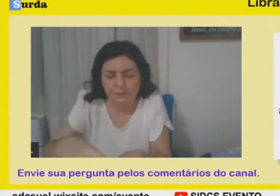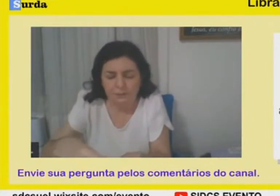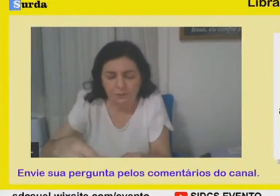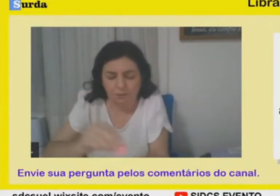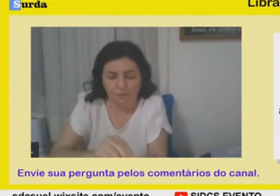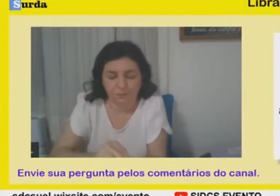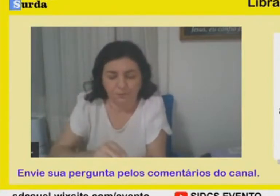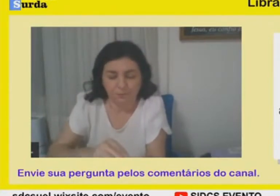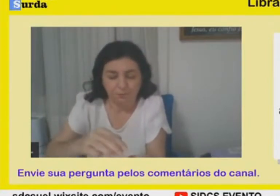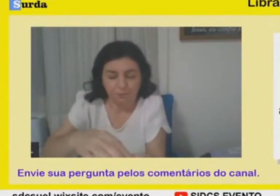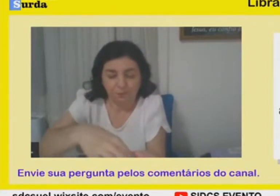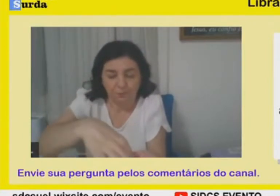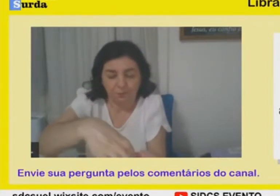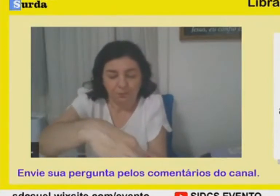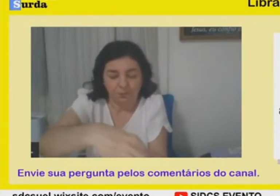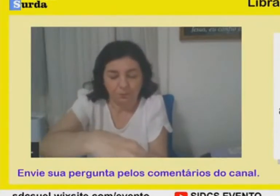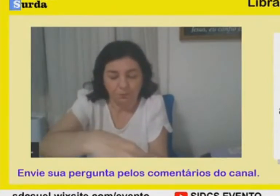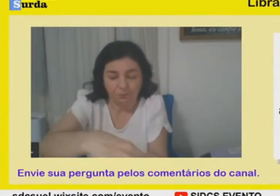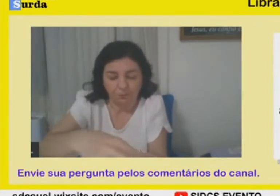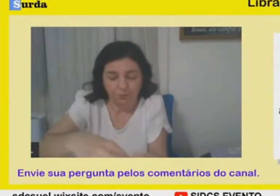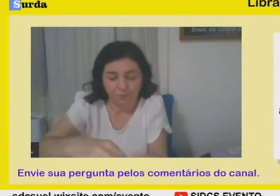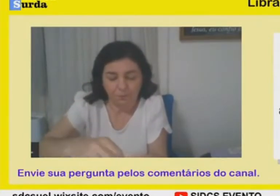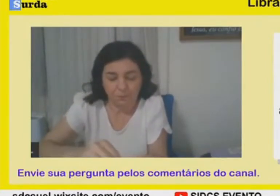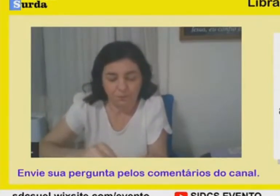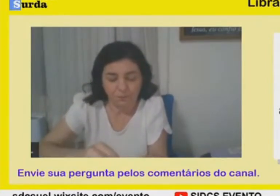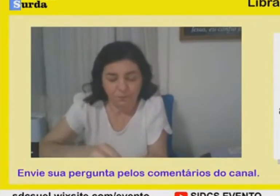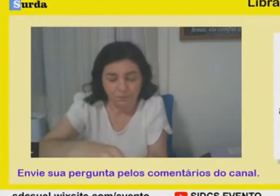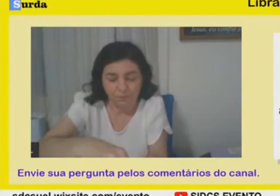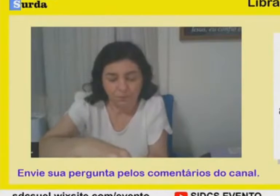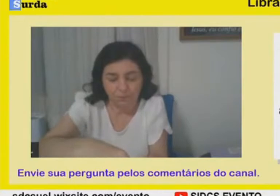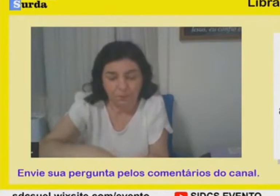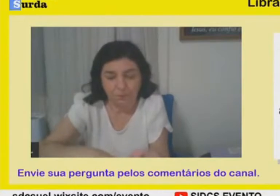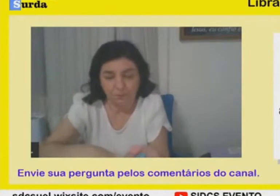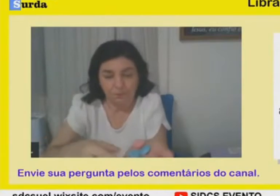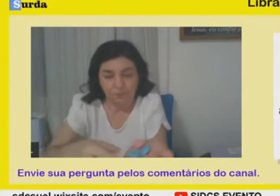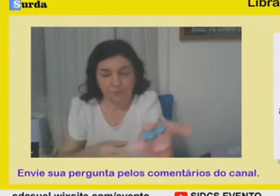Vamos juntar todas. Quantas bolinhas vamos ter?